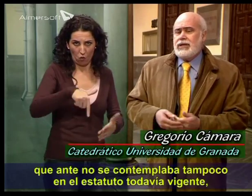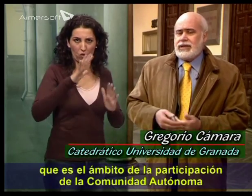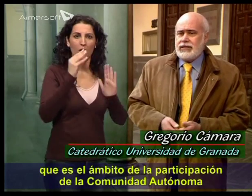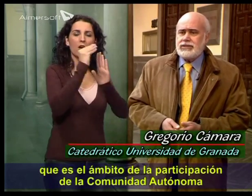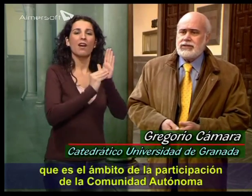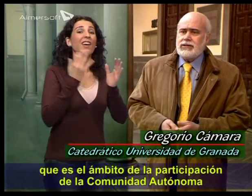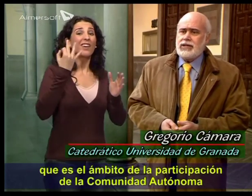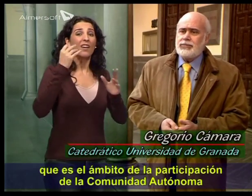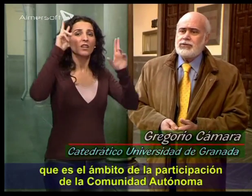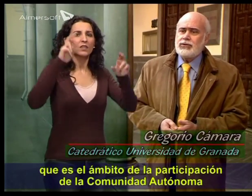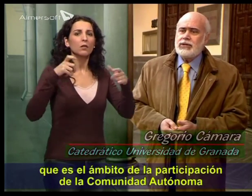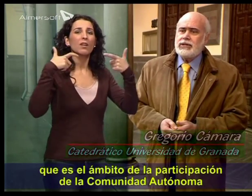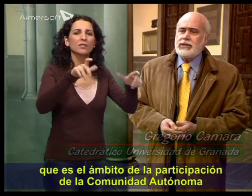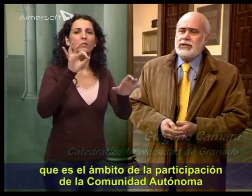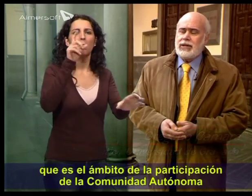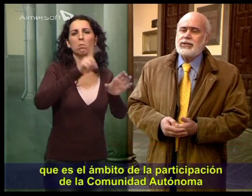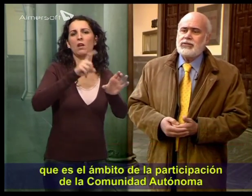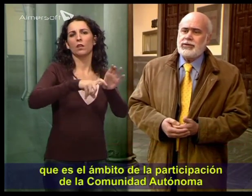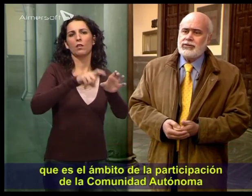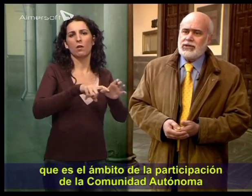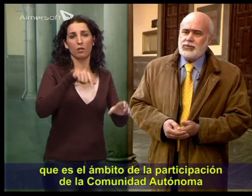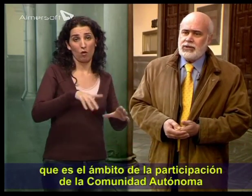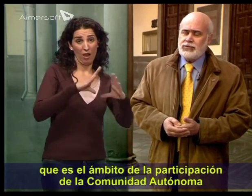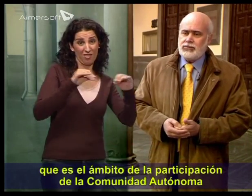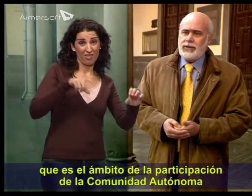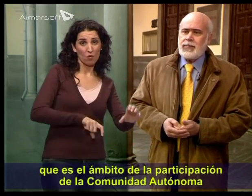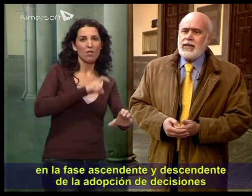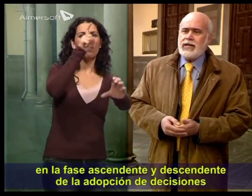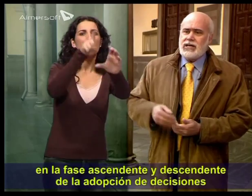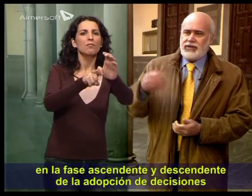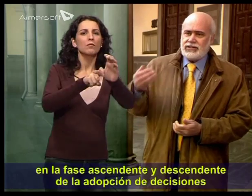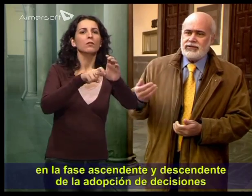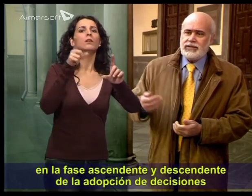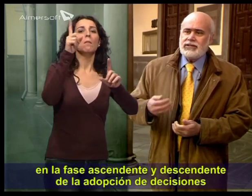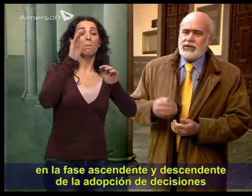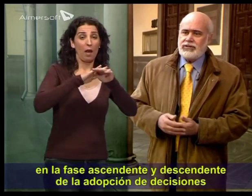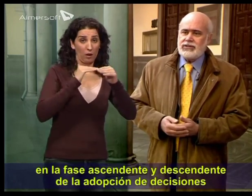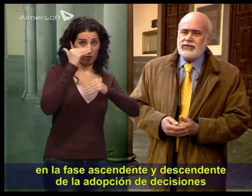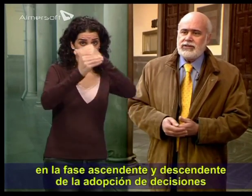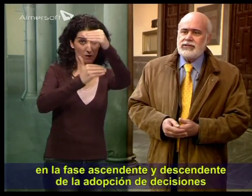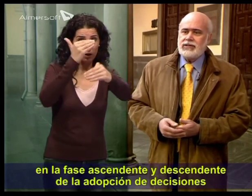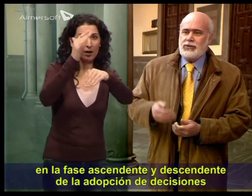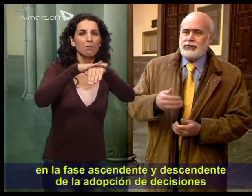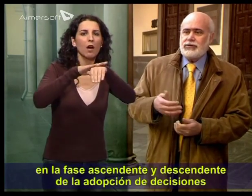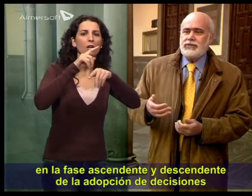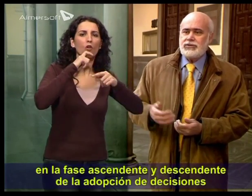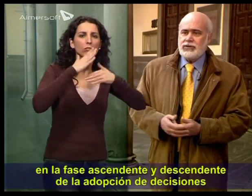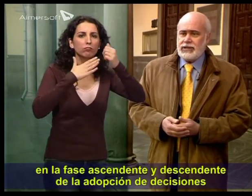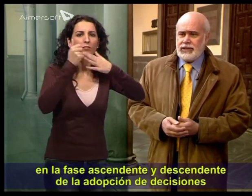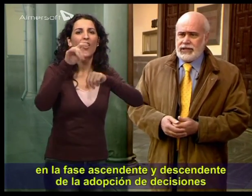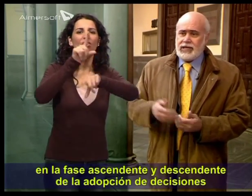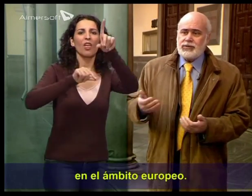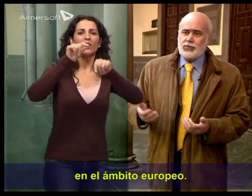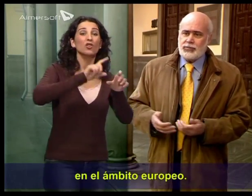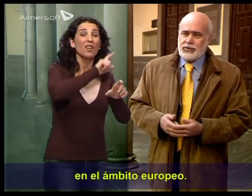vigente, que es el ámbito de la participación de la comunidad autónoma en la fase ascendente y en la fase descendente de la adopción de